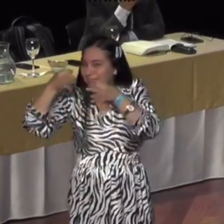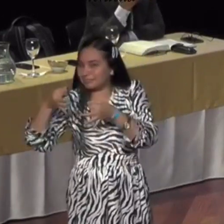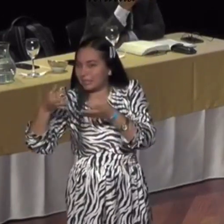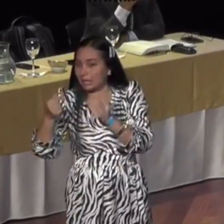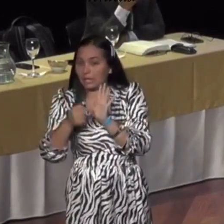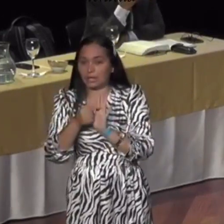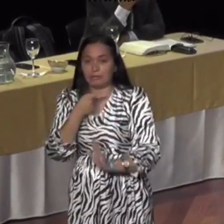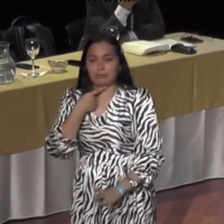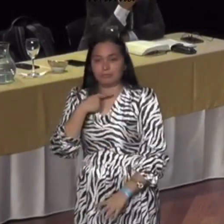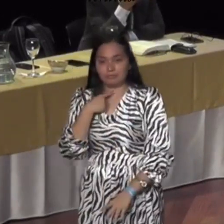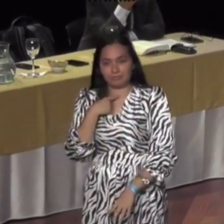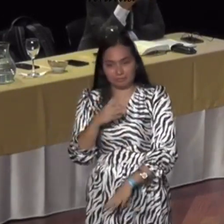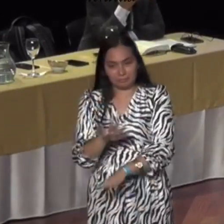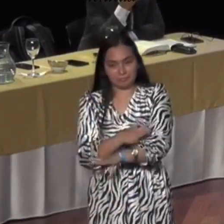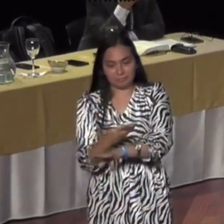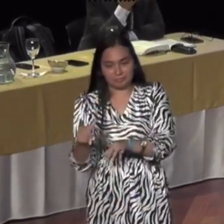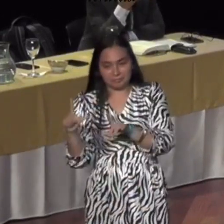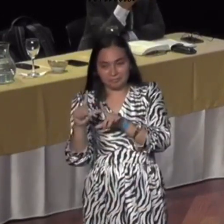gustó.